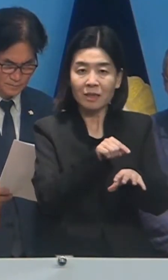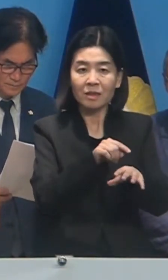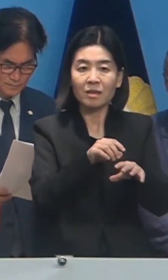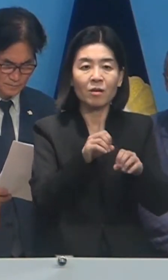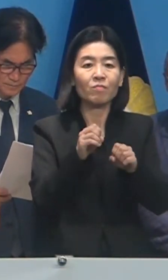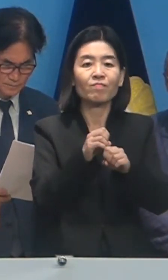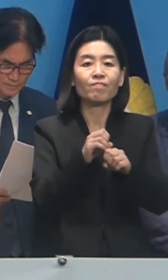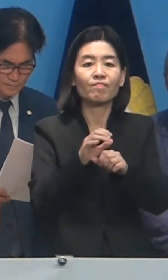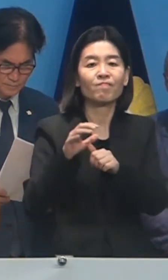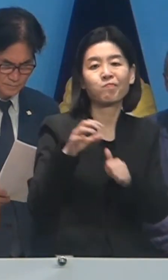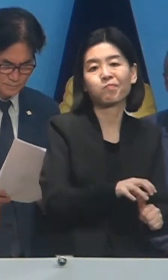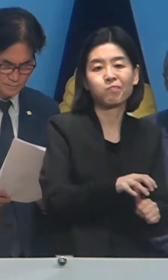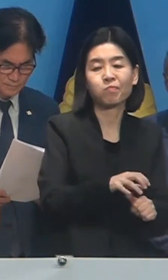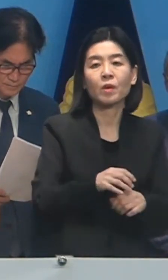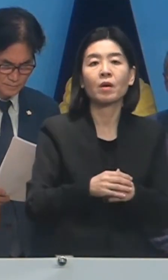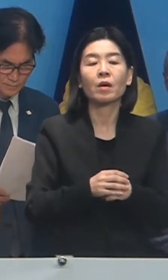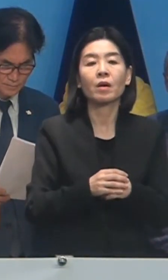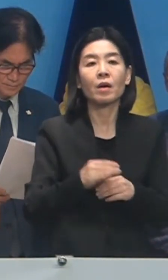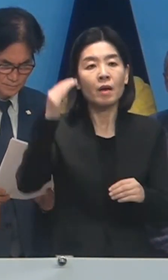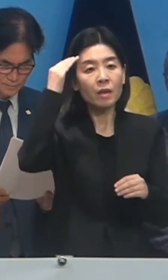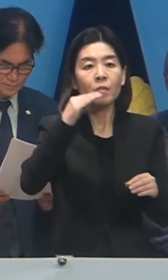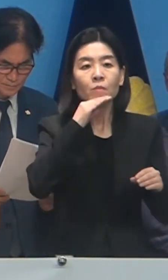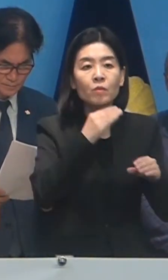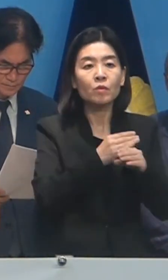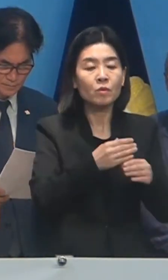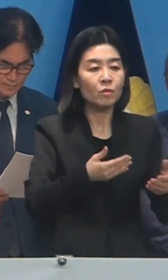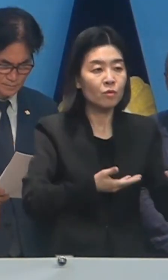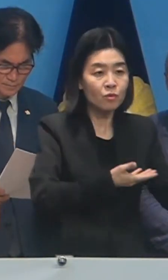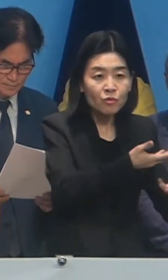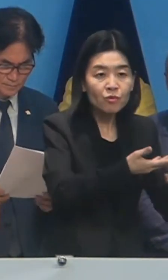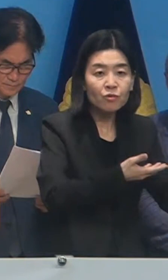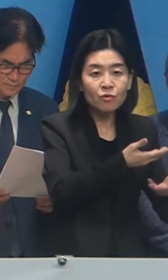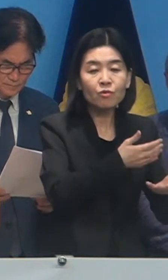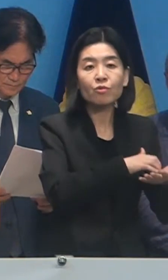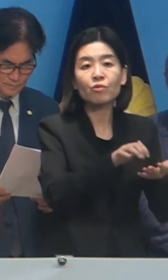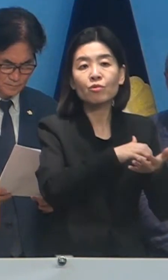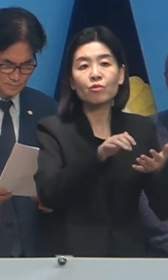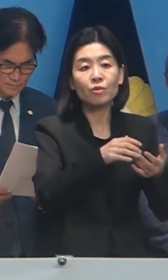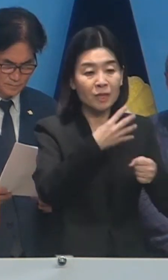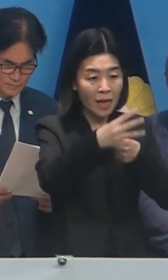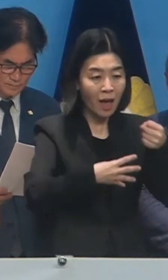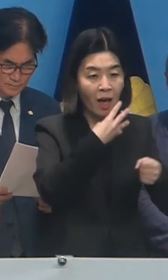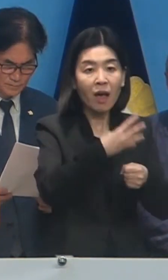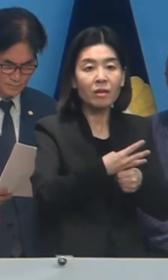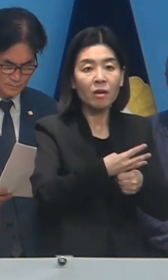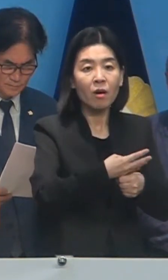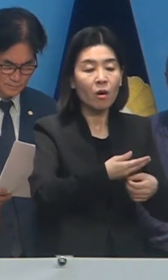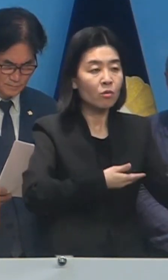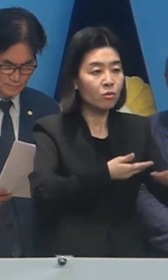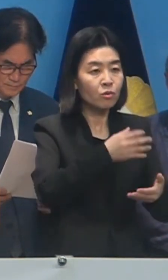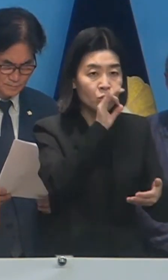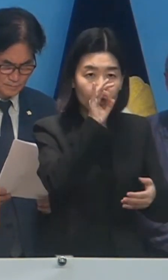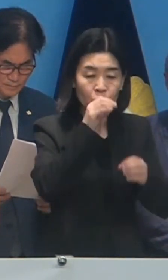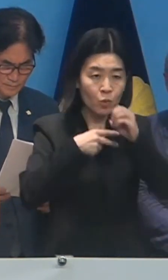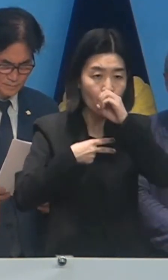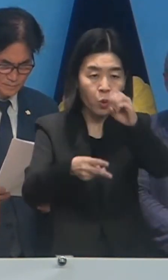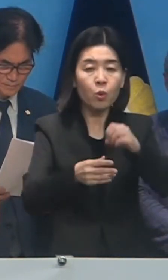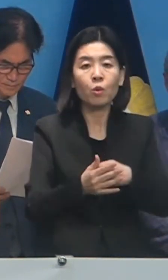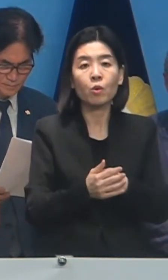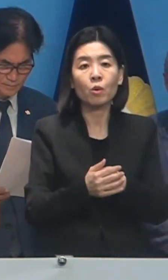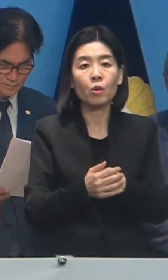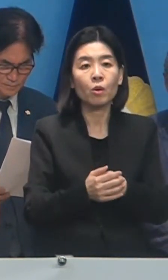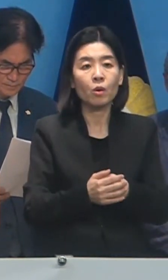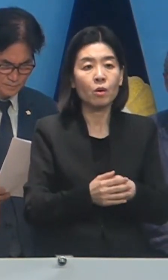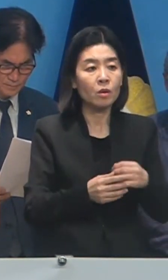무너뜨렸다. 남북 간 왕래 인원은 4년 연속 없었고 남북교역액은 2년